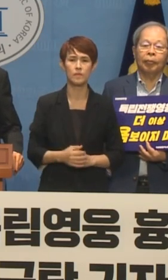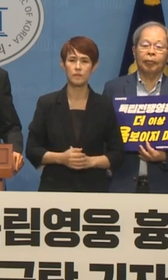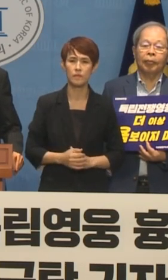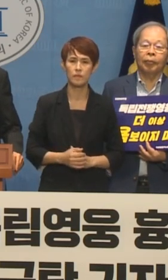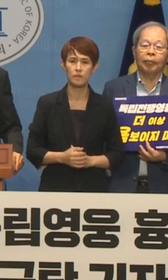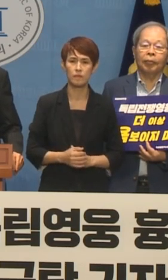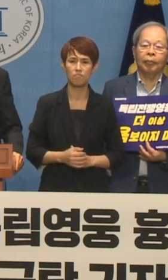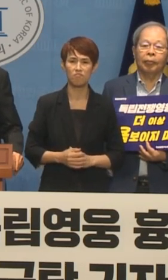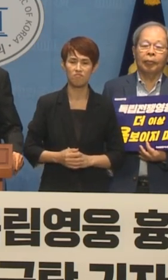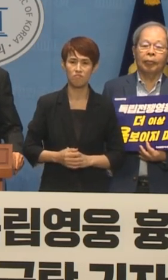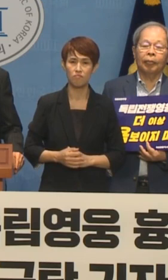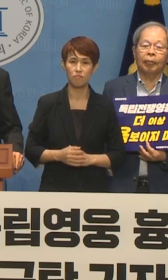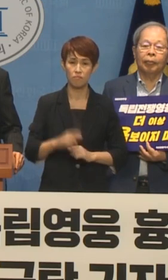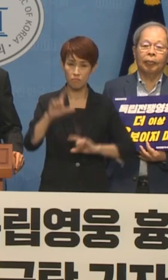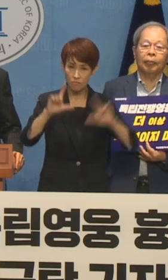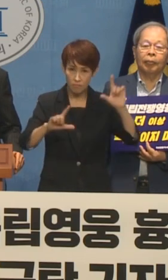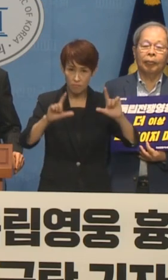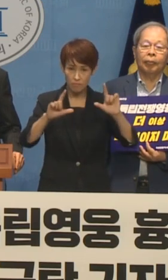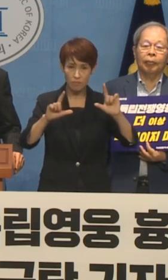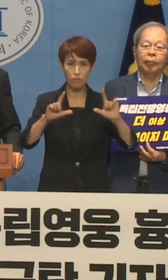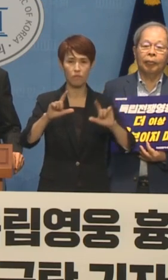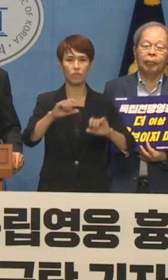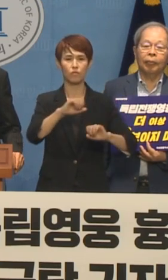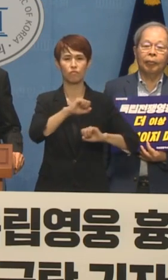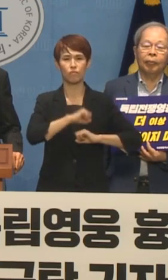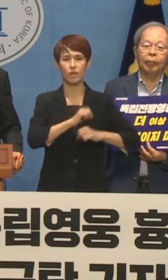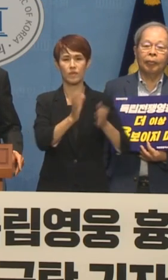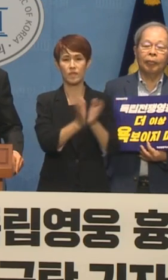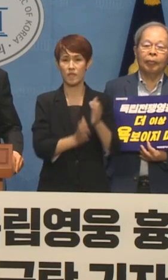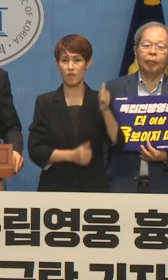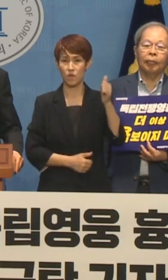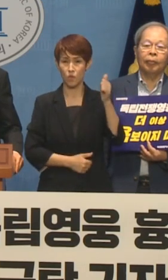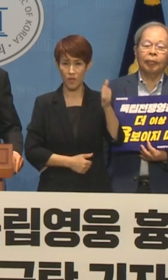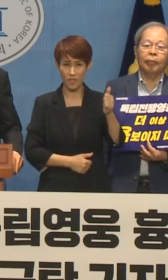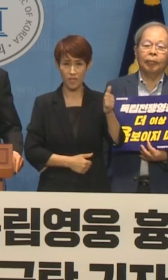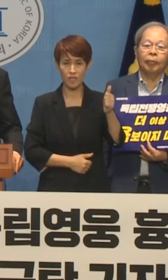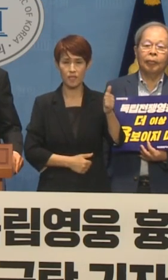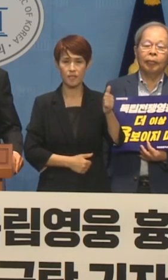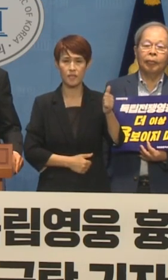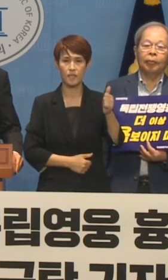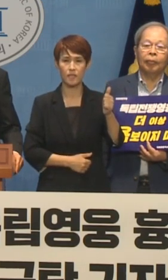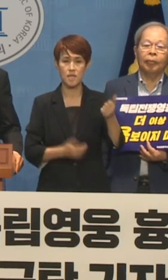것은 국방부 장관이 실무를 맡고